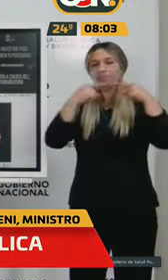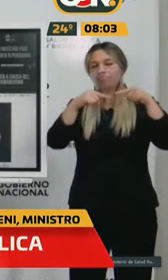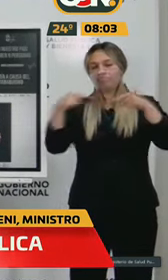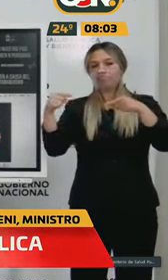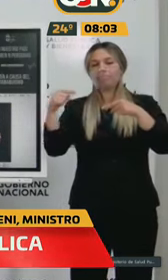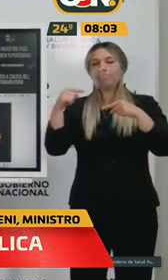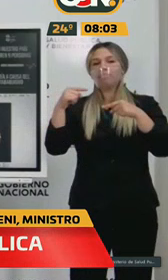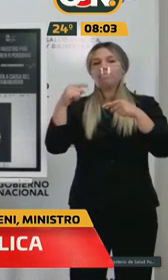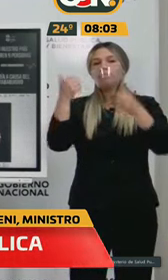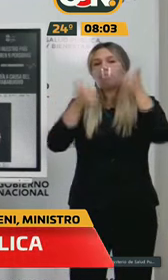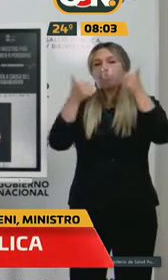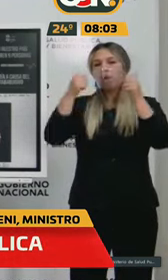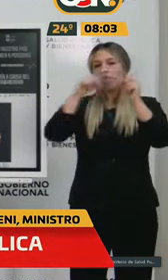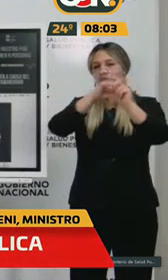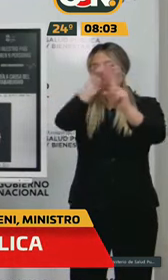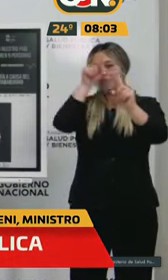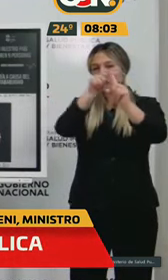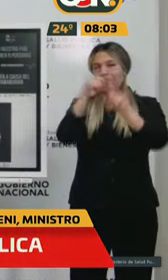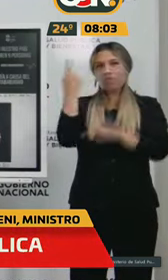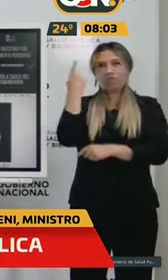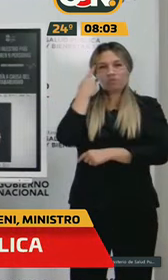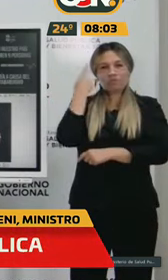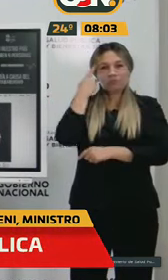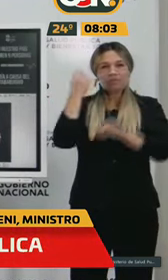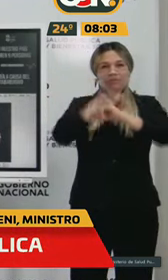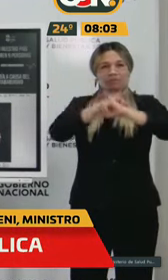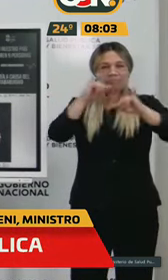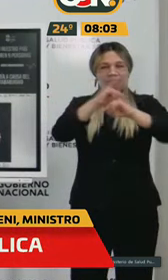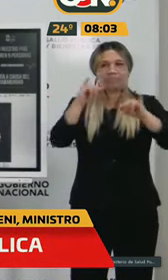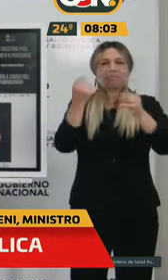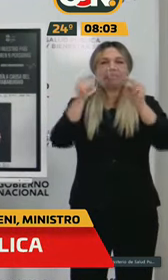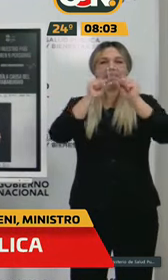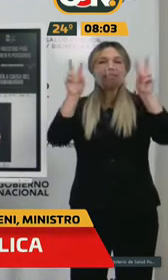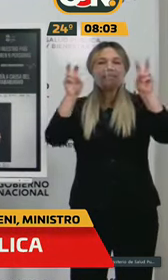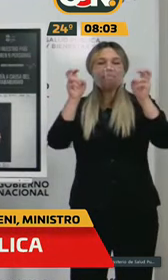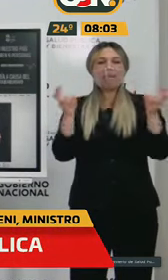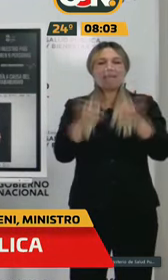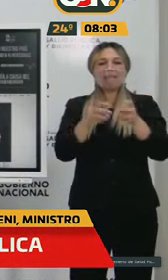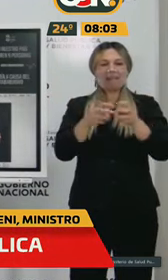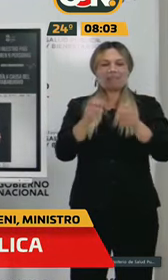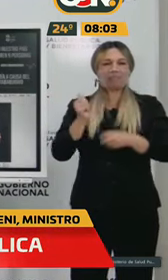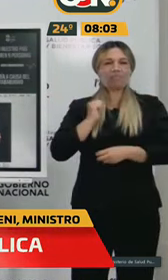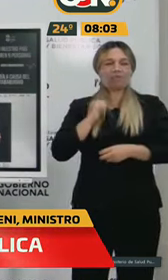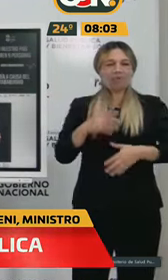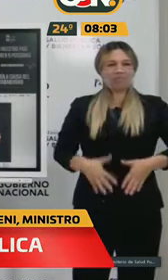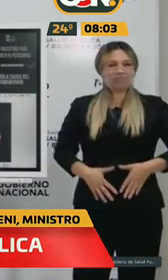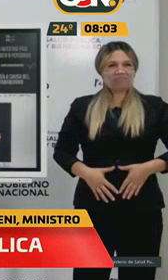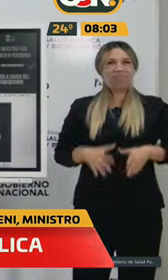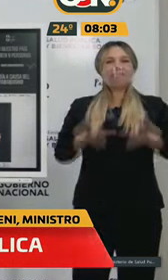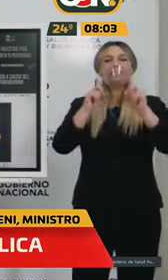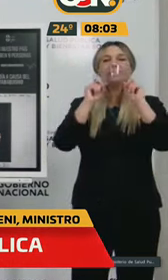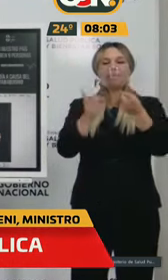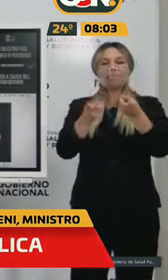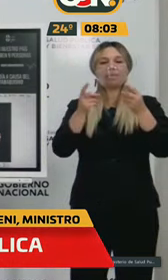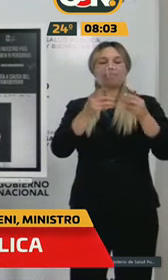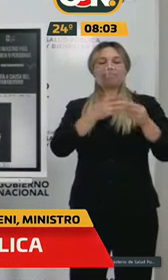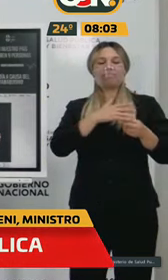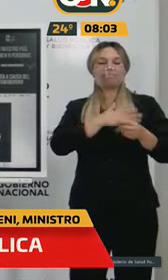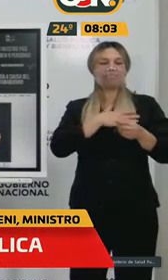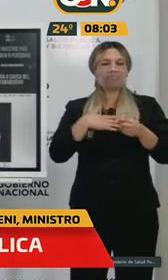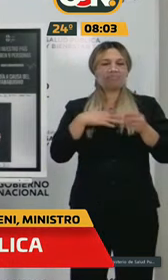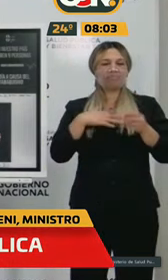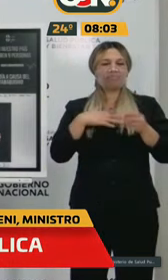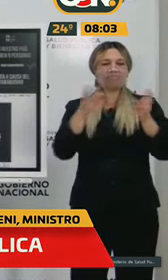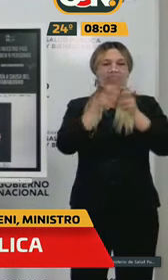apuntar a concienciación sobre temas como el cáncer de cuello uterino, sobre el cáncer de próstata y entre ellas también el Día